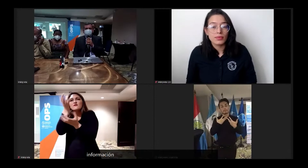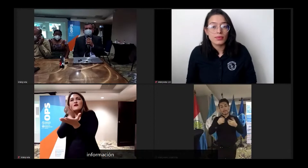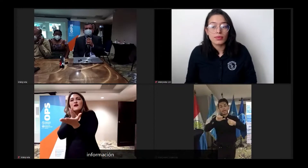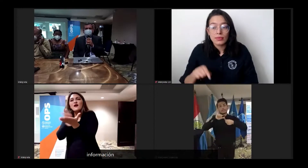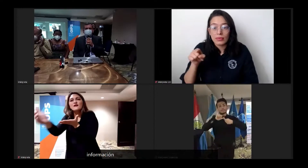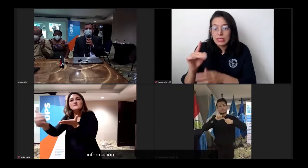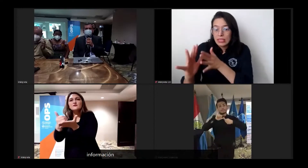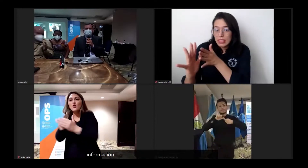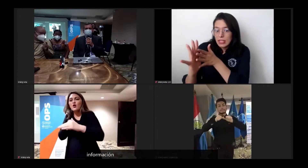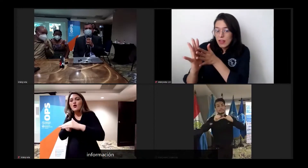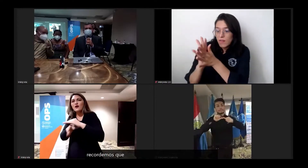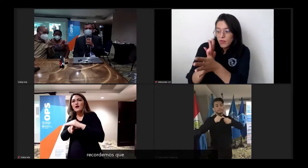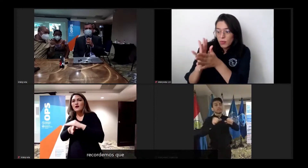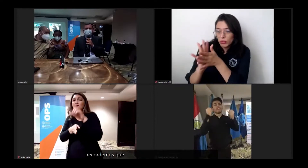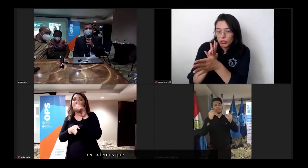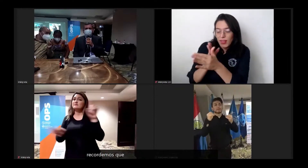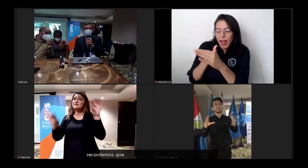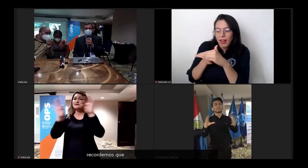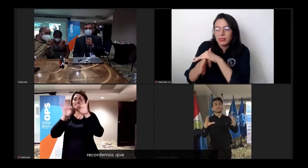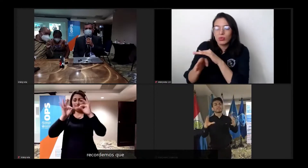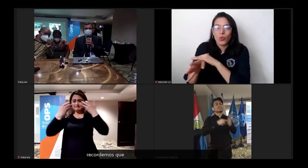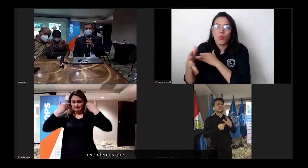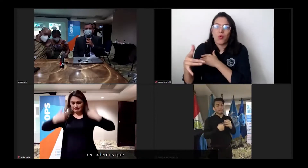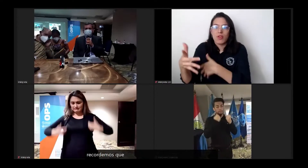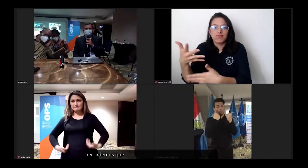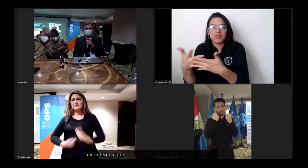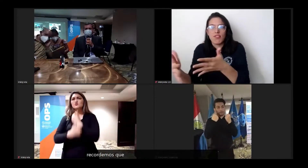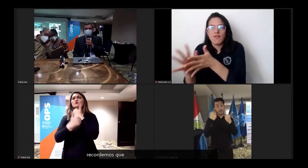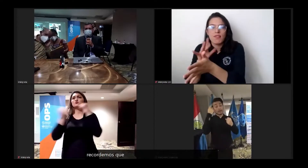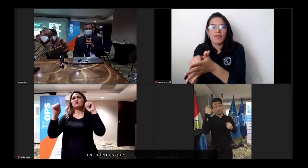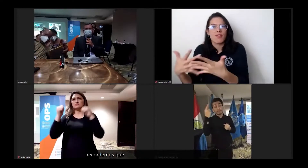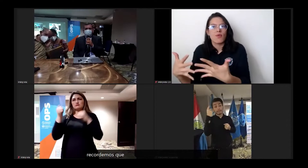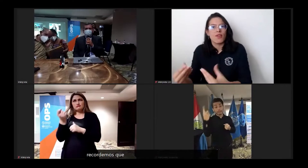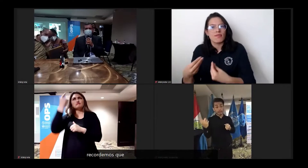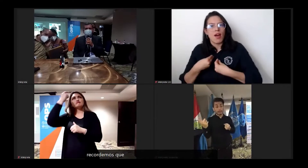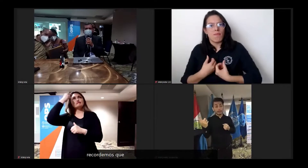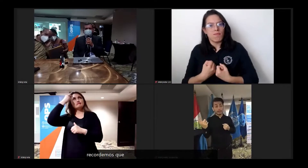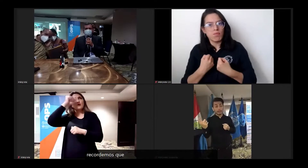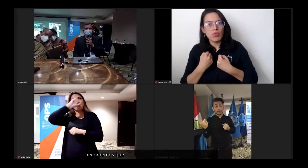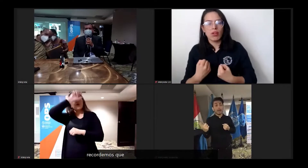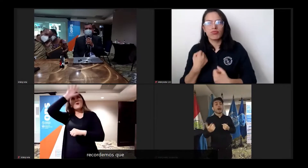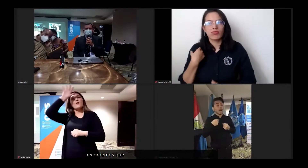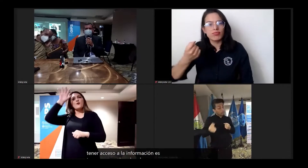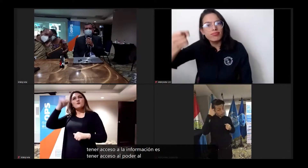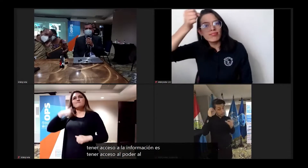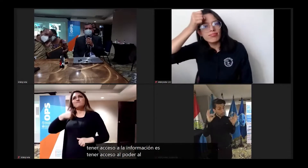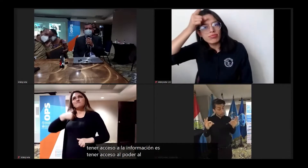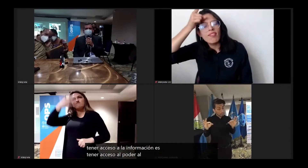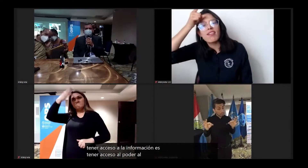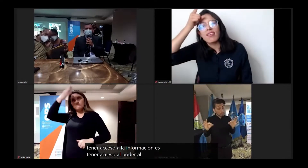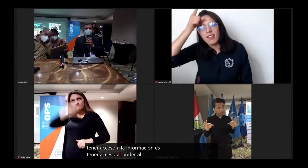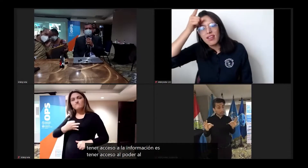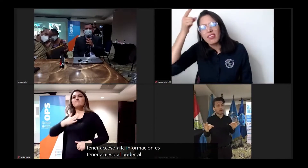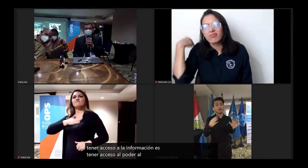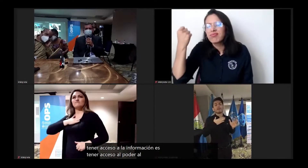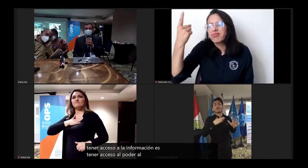tener acceso al poder, al entender y al comprender lo que